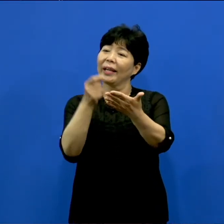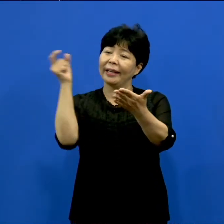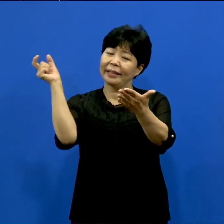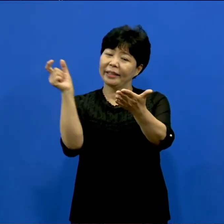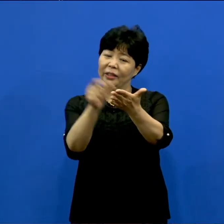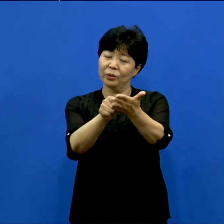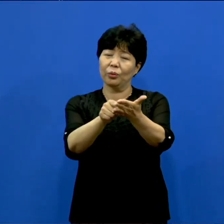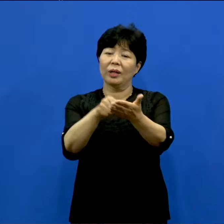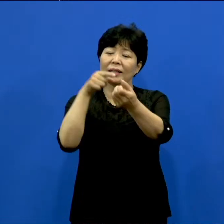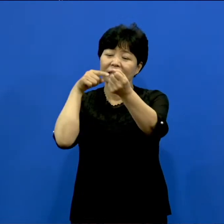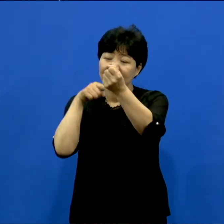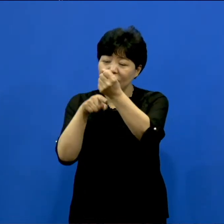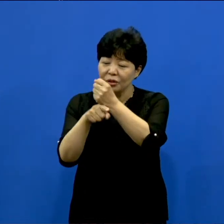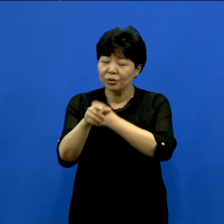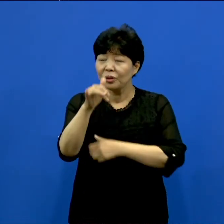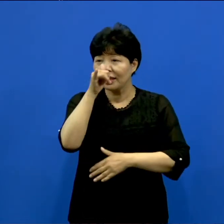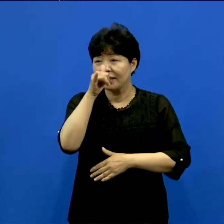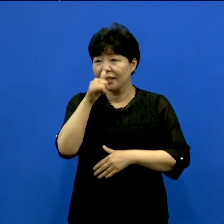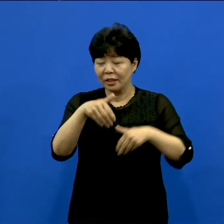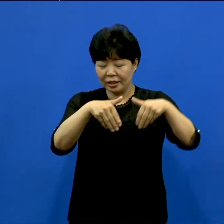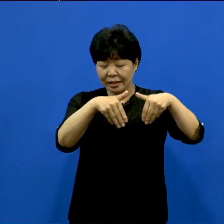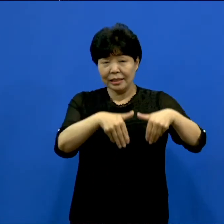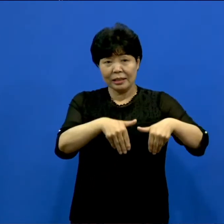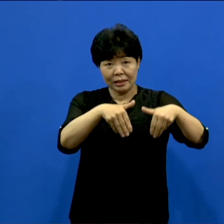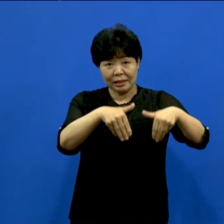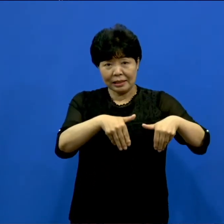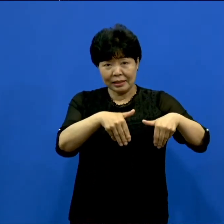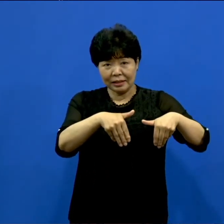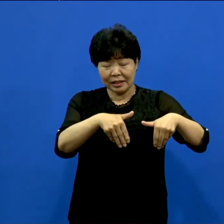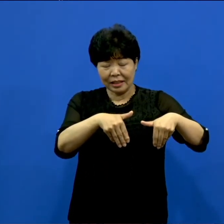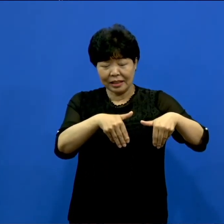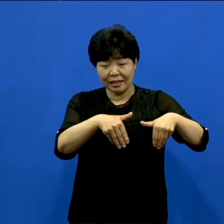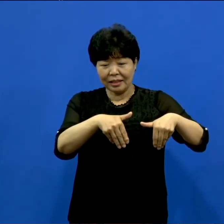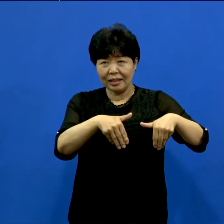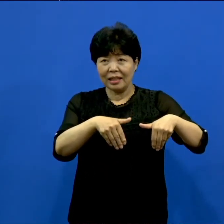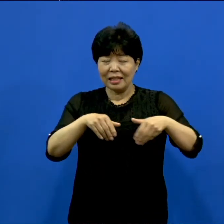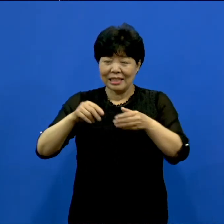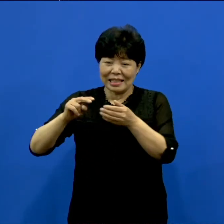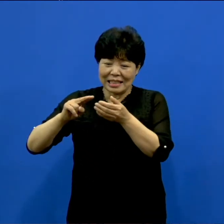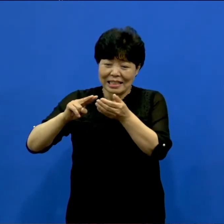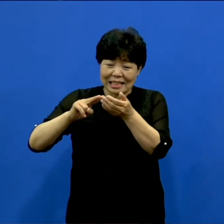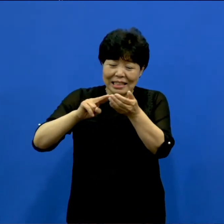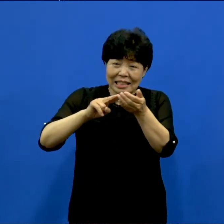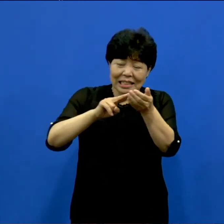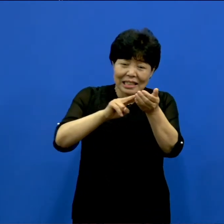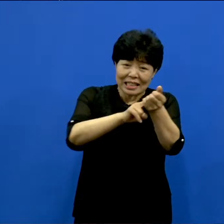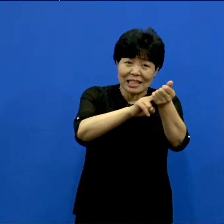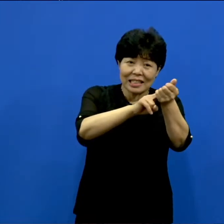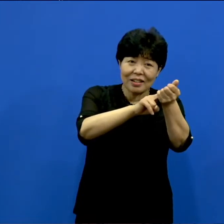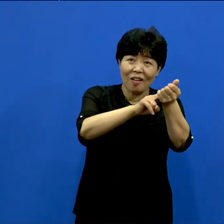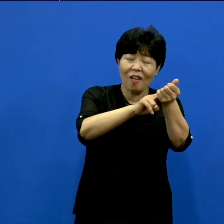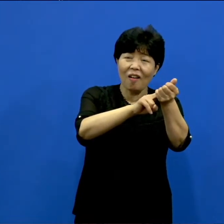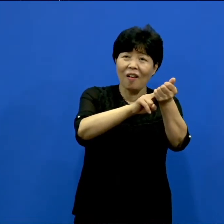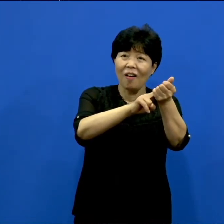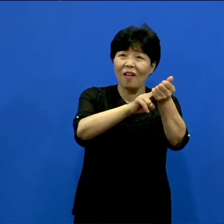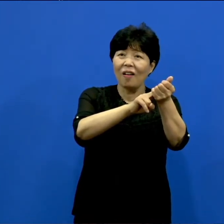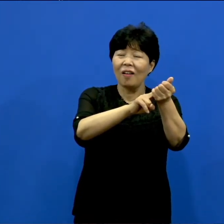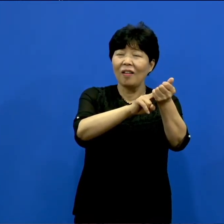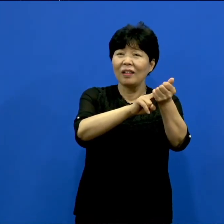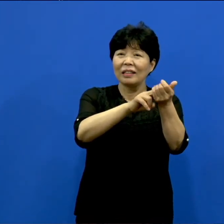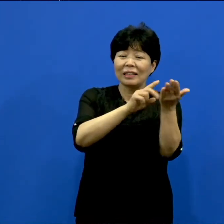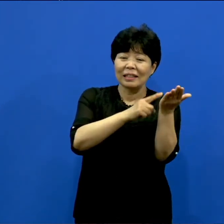이런 하인들이 이런 기적의 이런 것들에 쓰여진 하인들에게 초점을 맞춘 거래요.